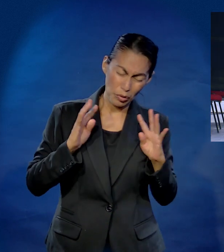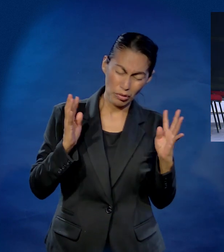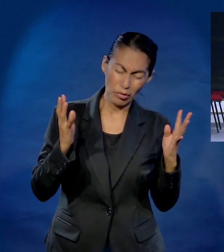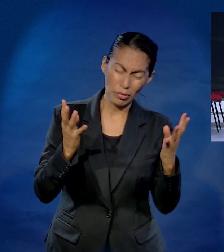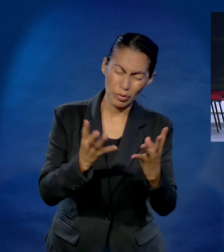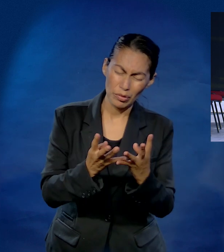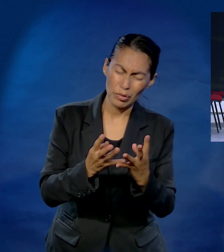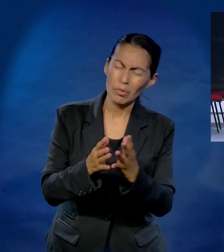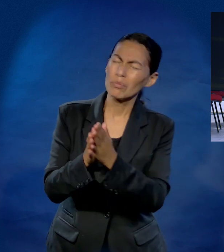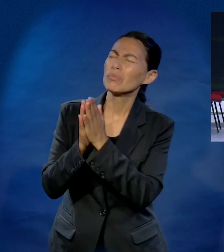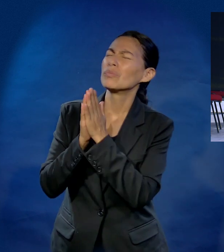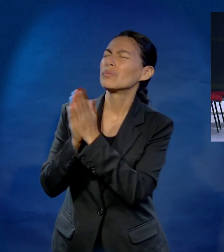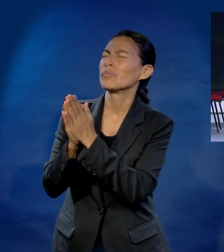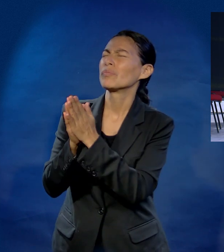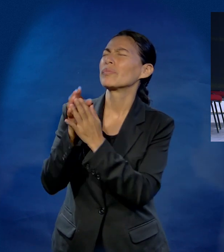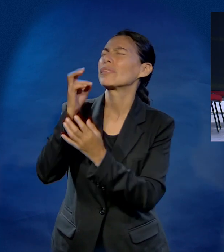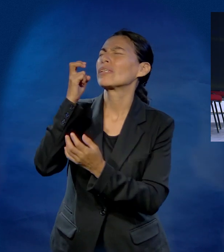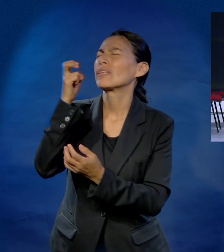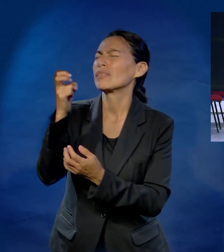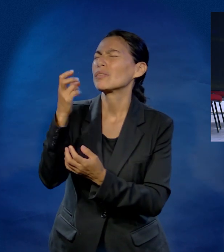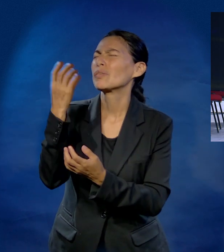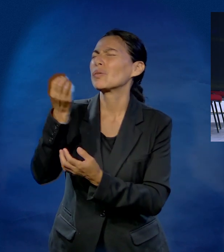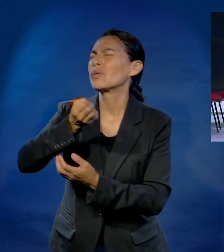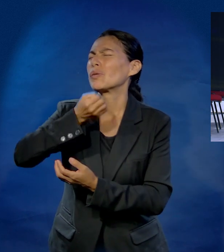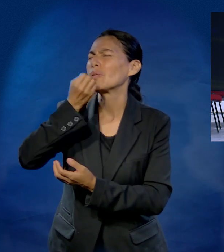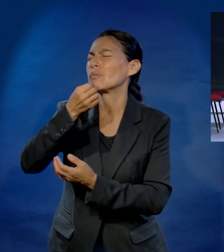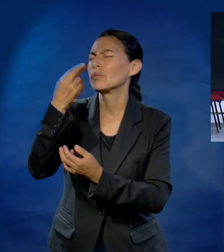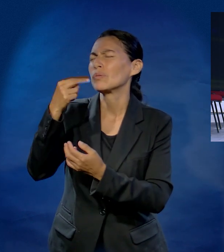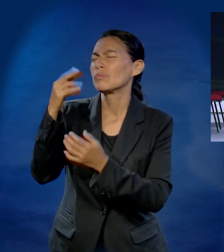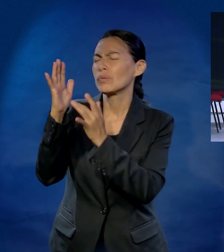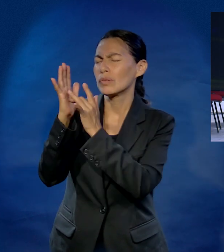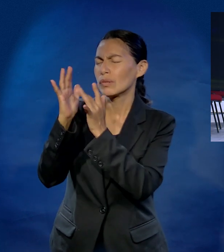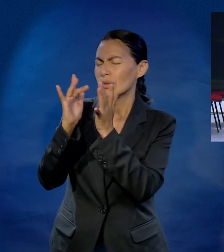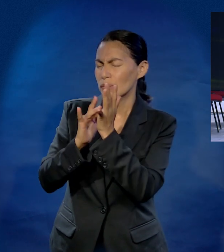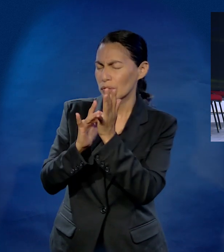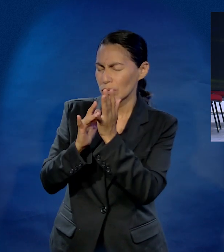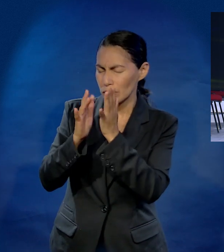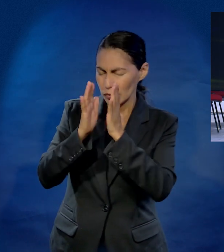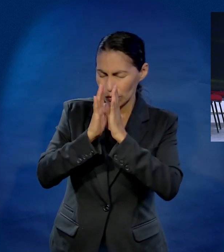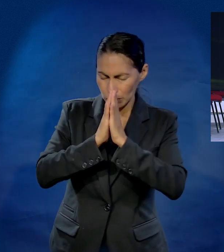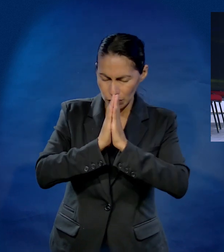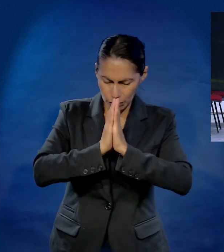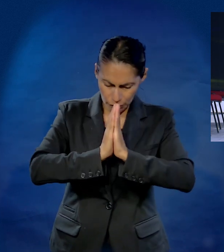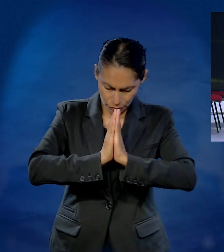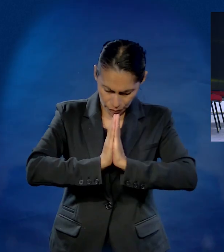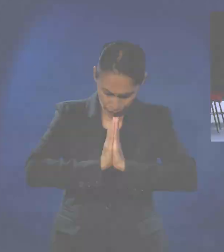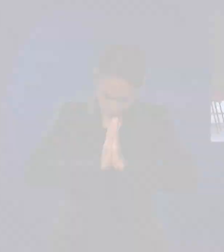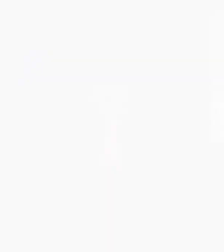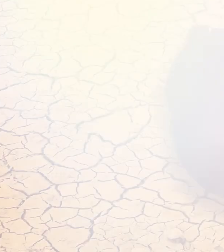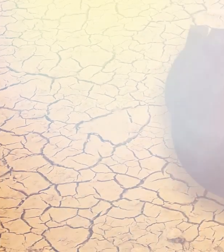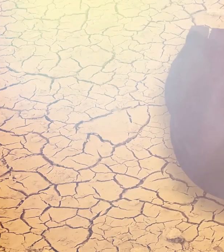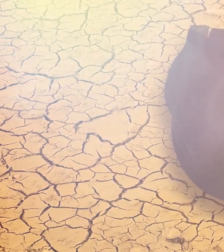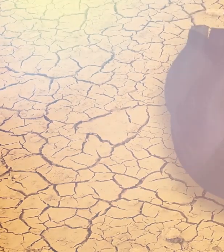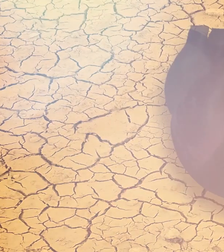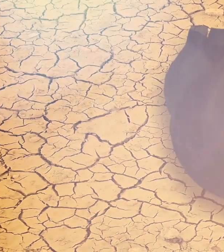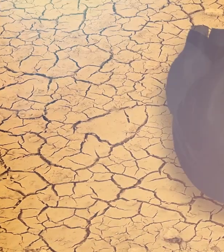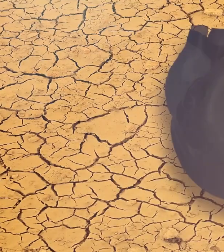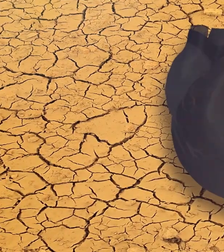otros. Esa es nuestra oración en el nombre de Jesús. Amén.